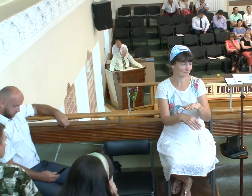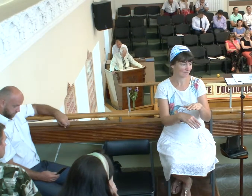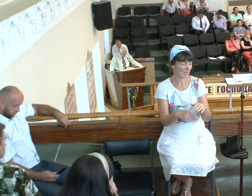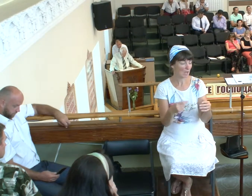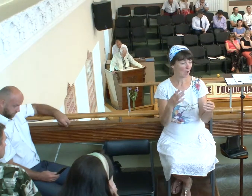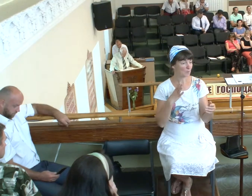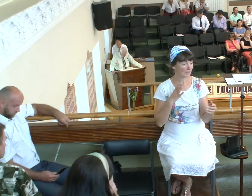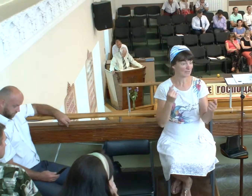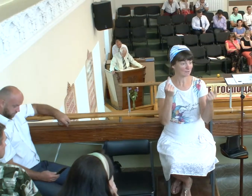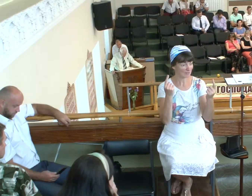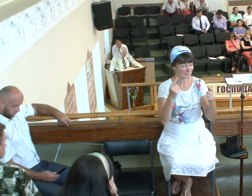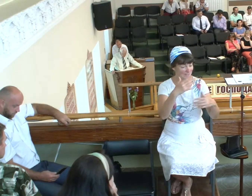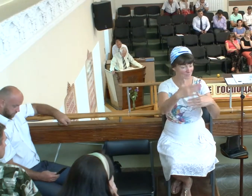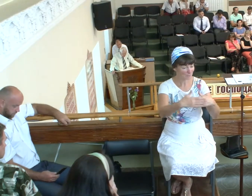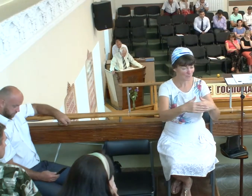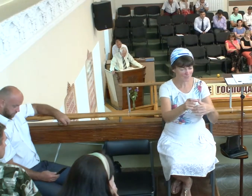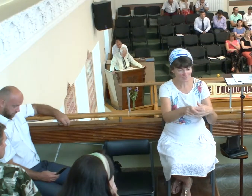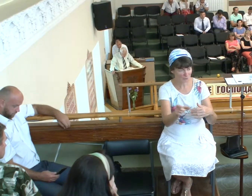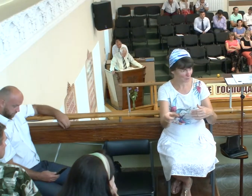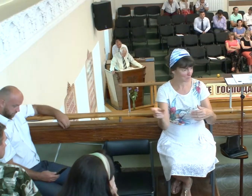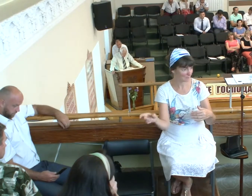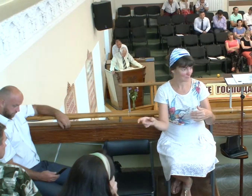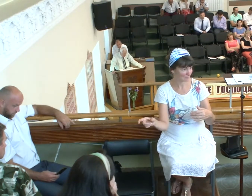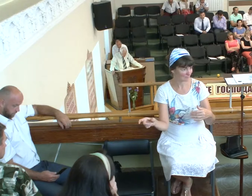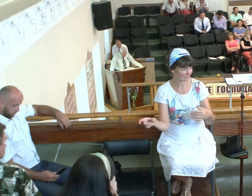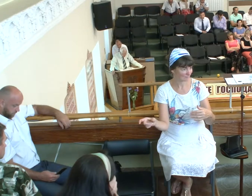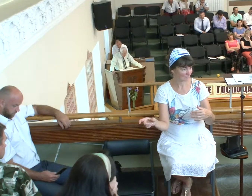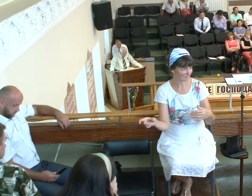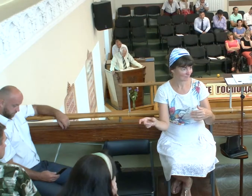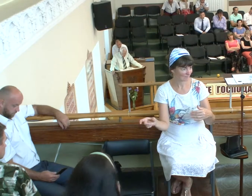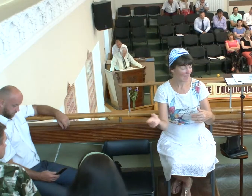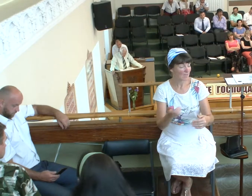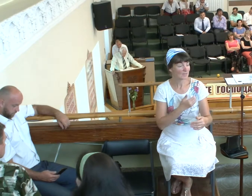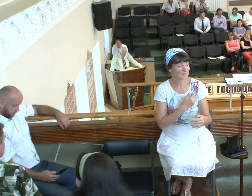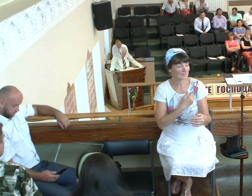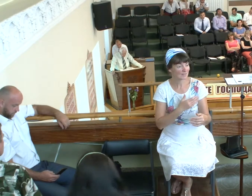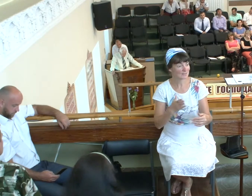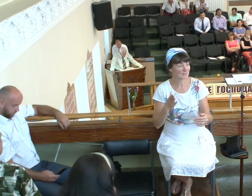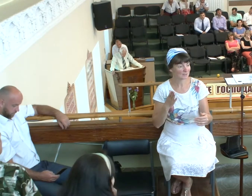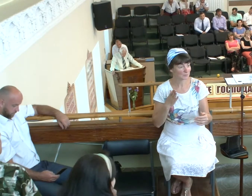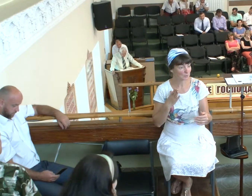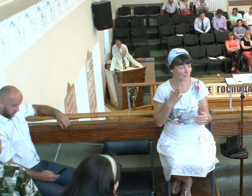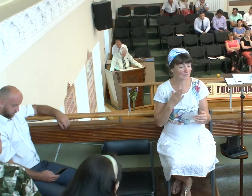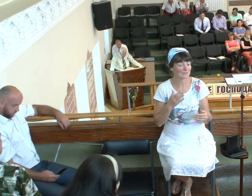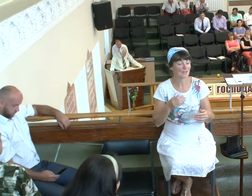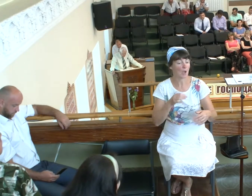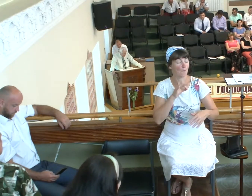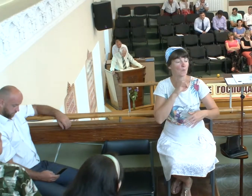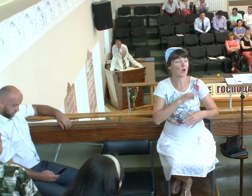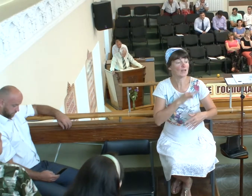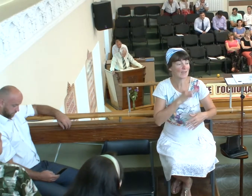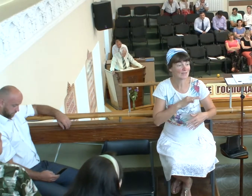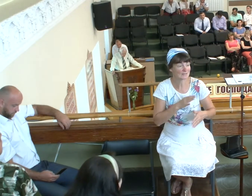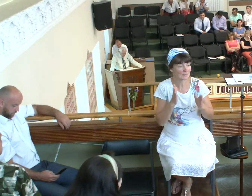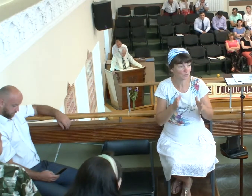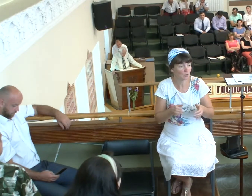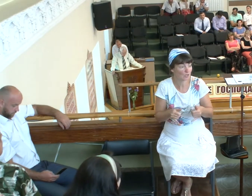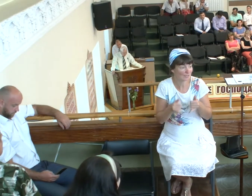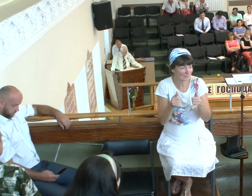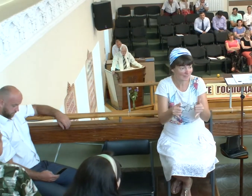Христа Иисуса Господа моего. Для Него я от всего отказался и все почитаю за сор,